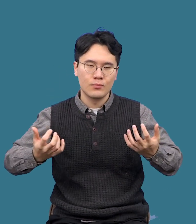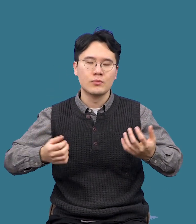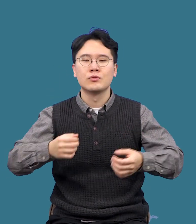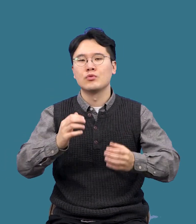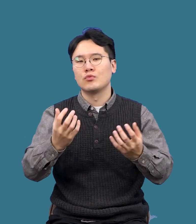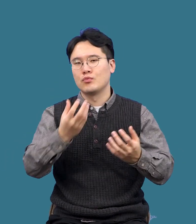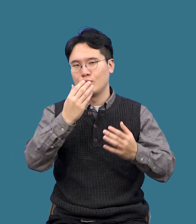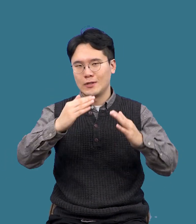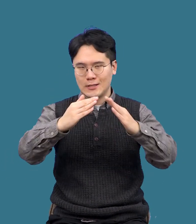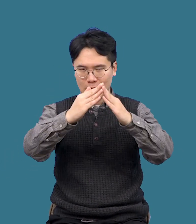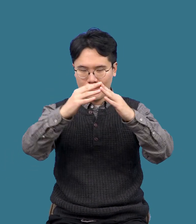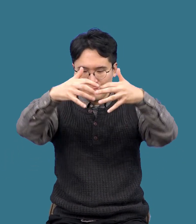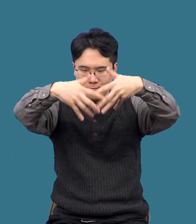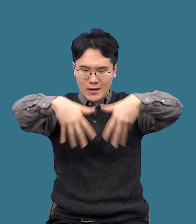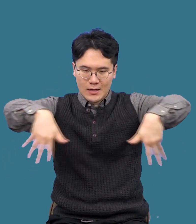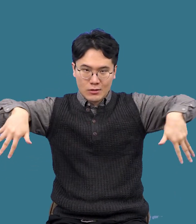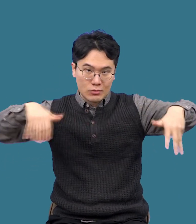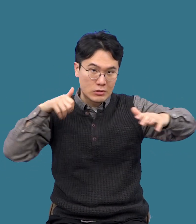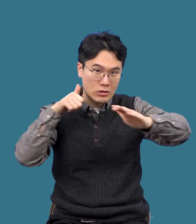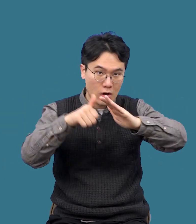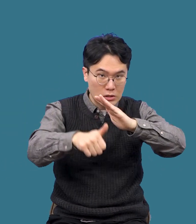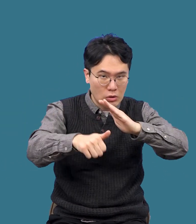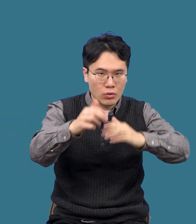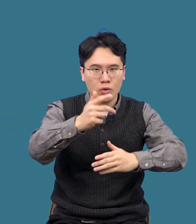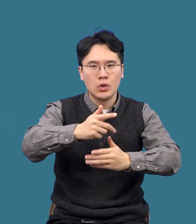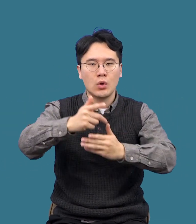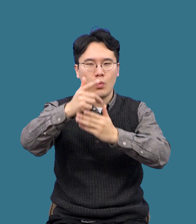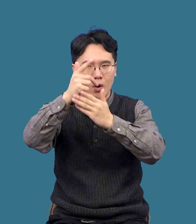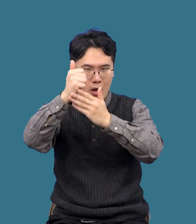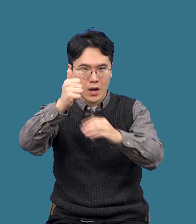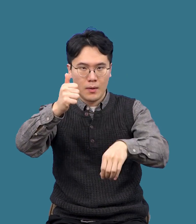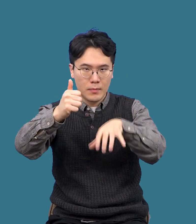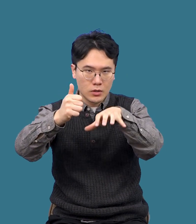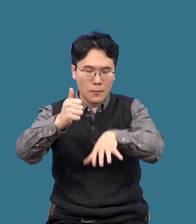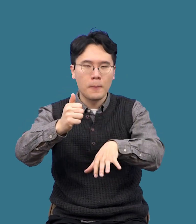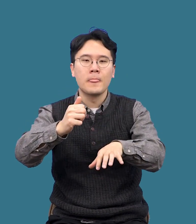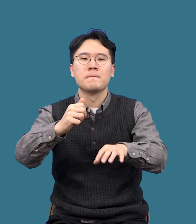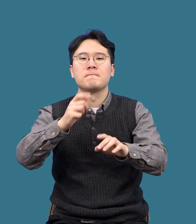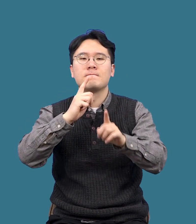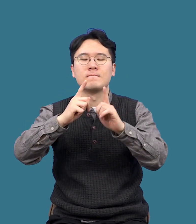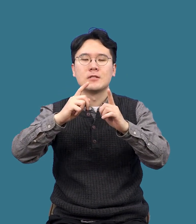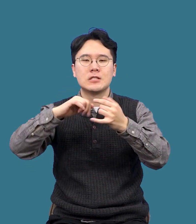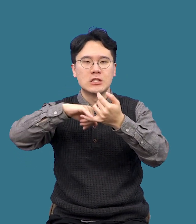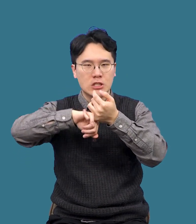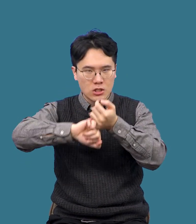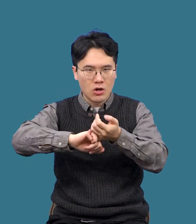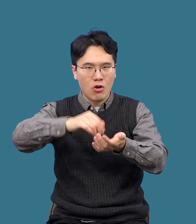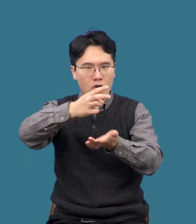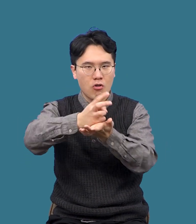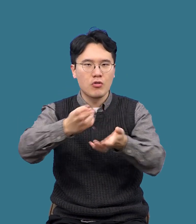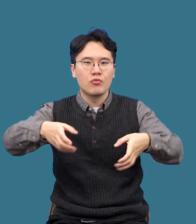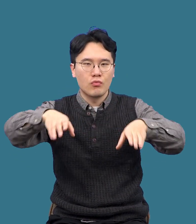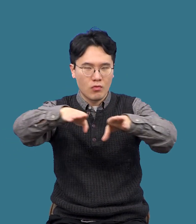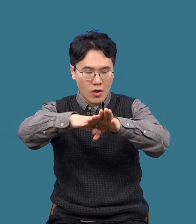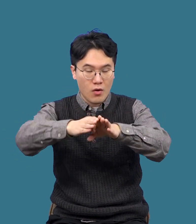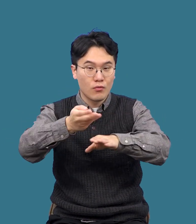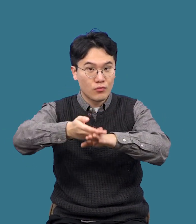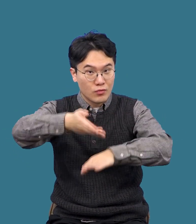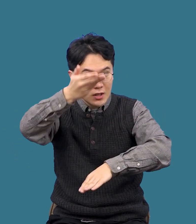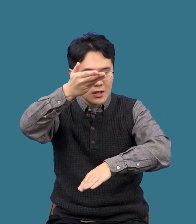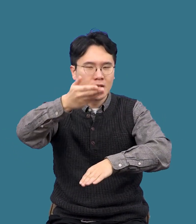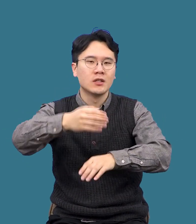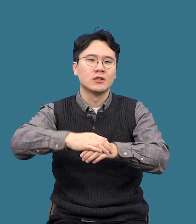앞에서 분향하여 그 향연으로 증거궤 위 속죄소를 가리게 할지니